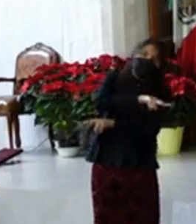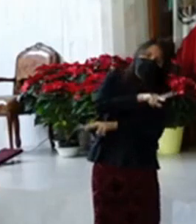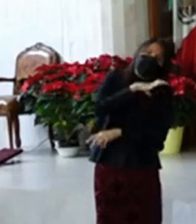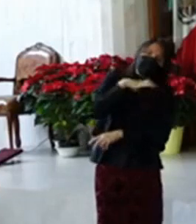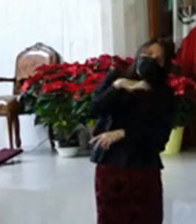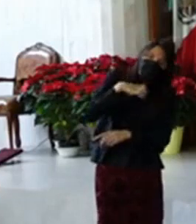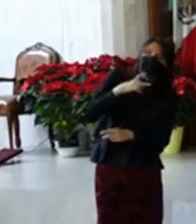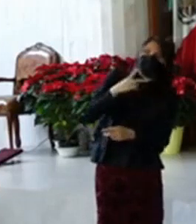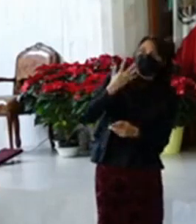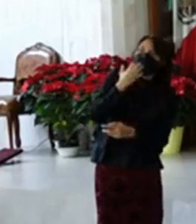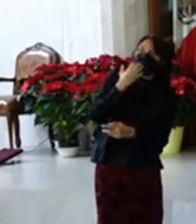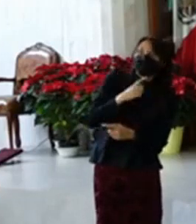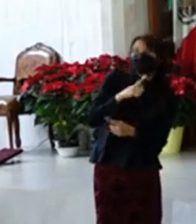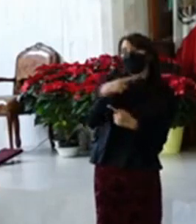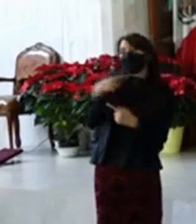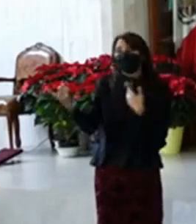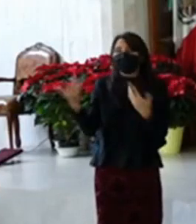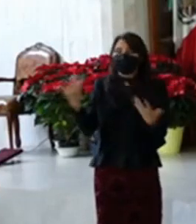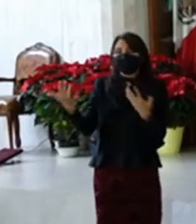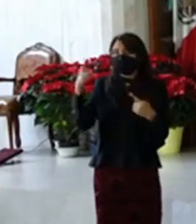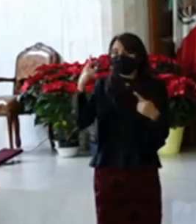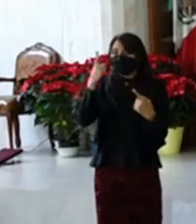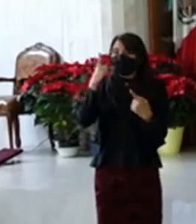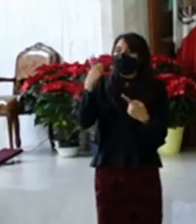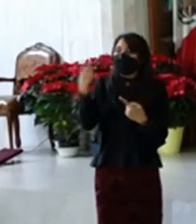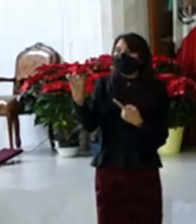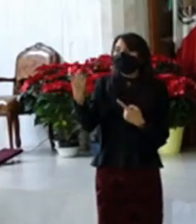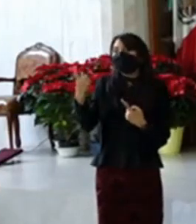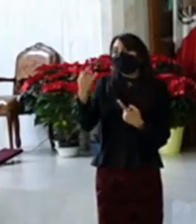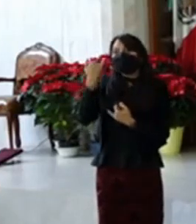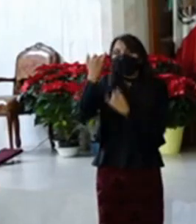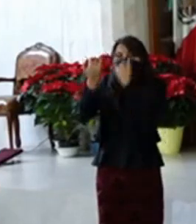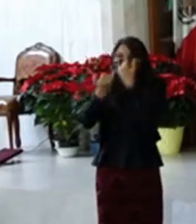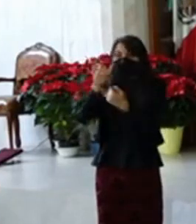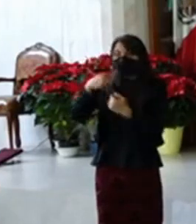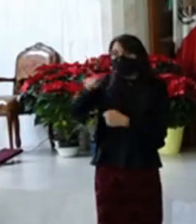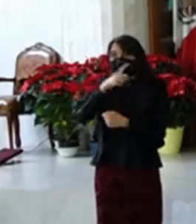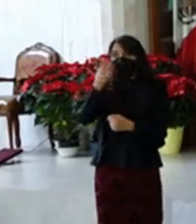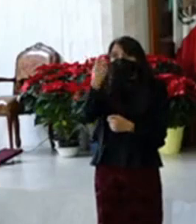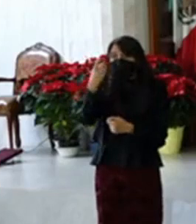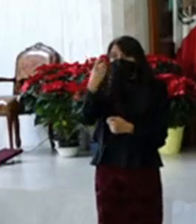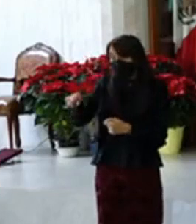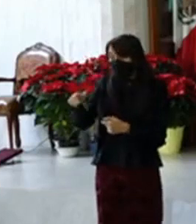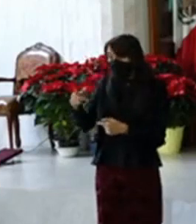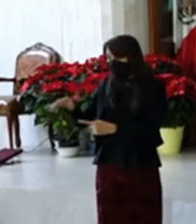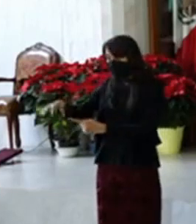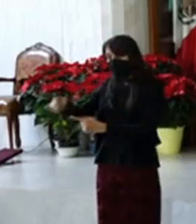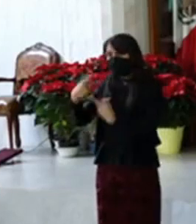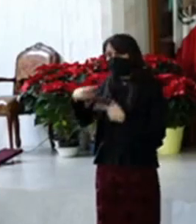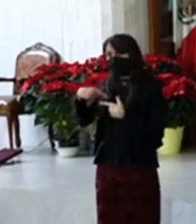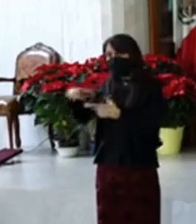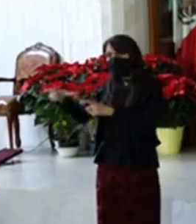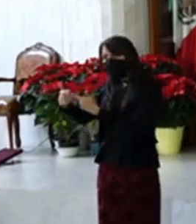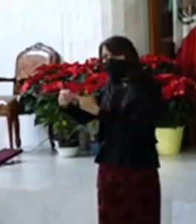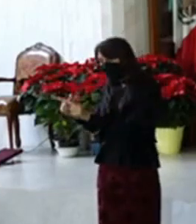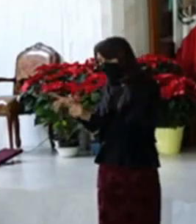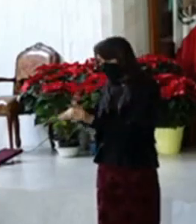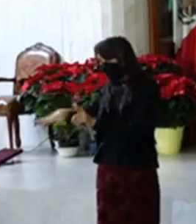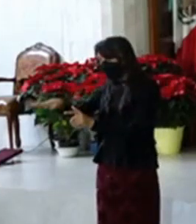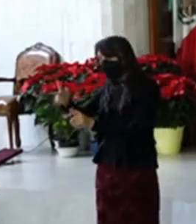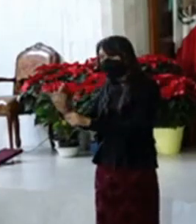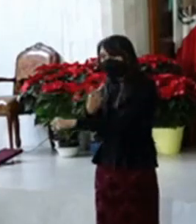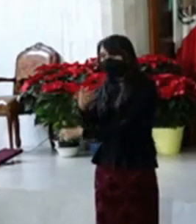hermanos nuestros tienen muy clara la visión mesiánica y tienen muy claro lo